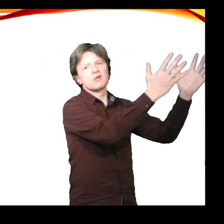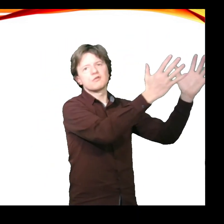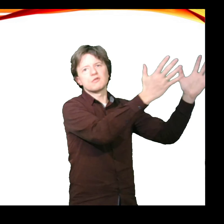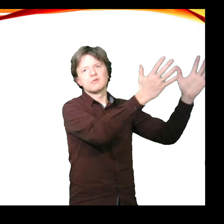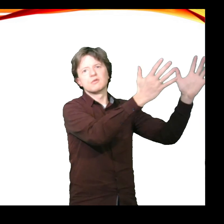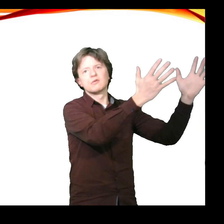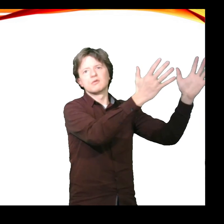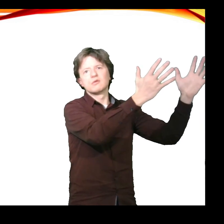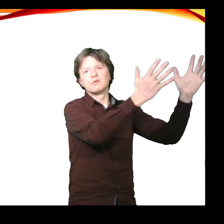Jezus.